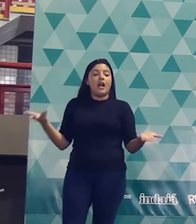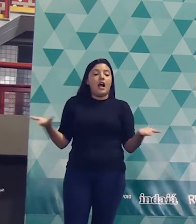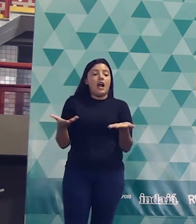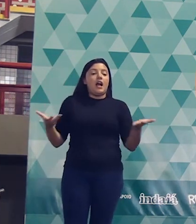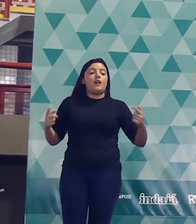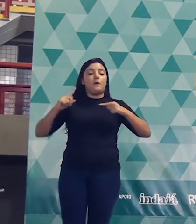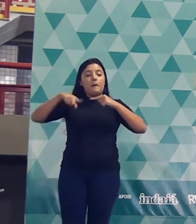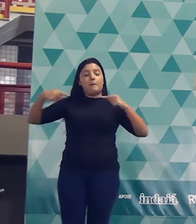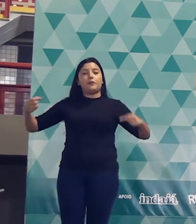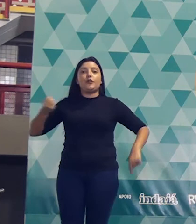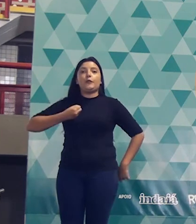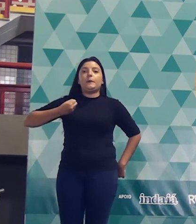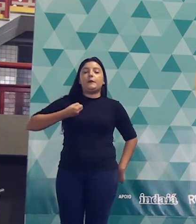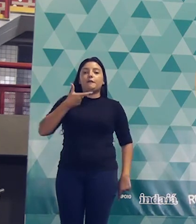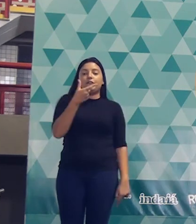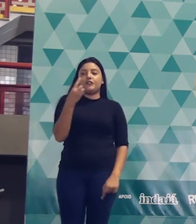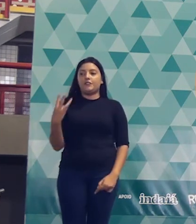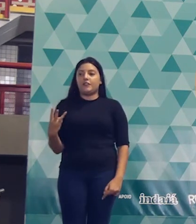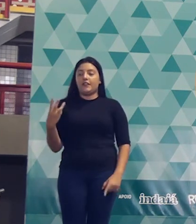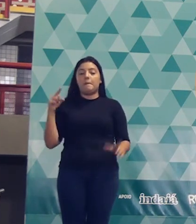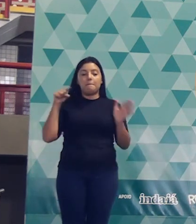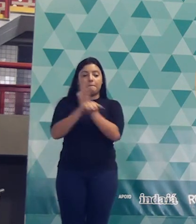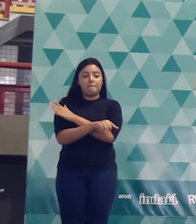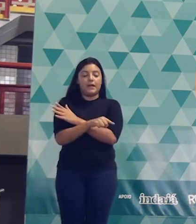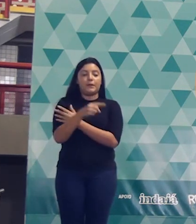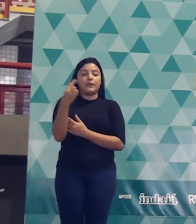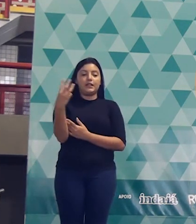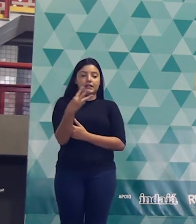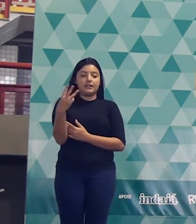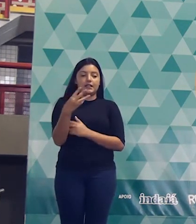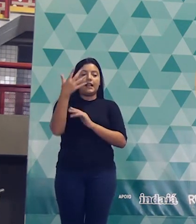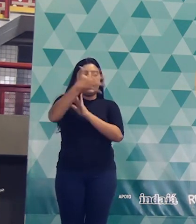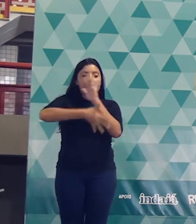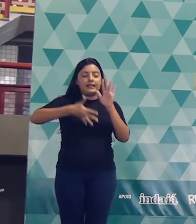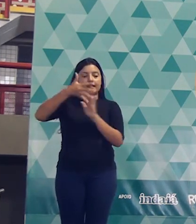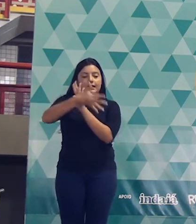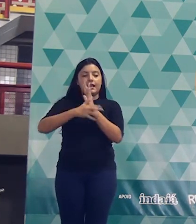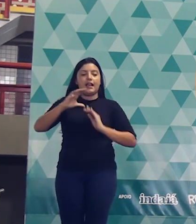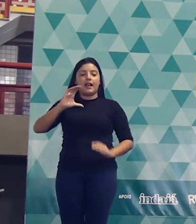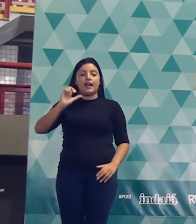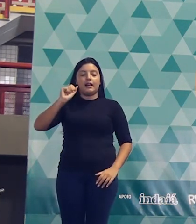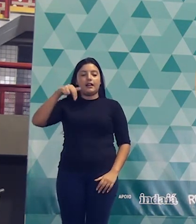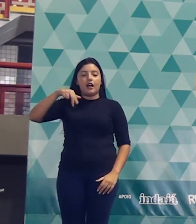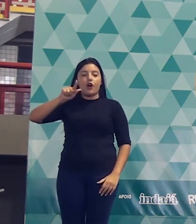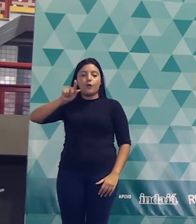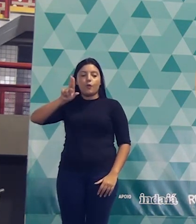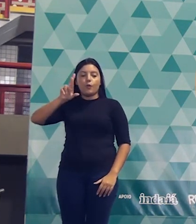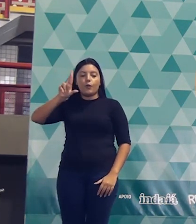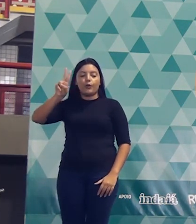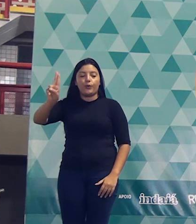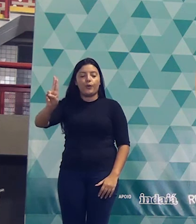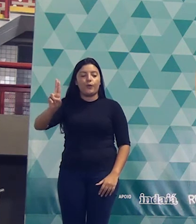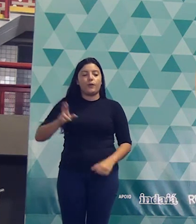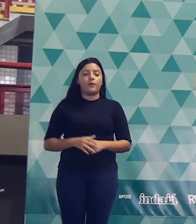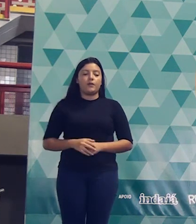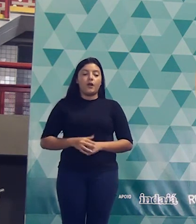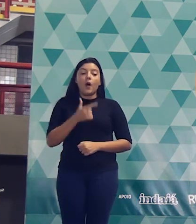ó, página 23, questão 3, texto Canguru de Milor Fernandes.